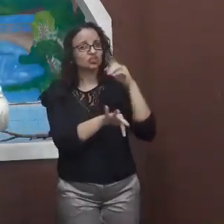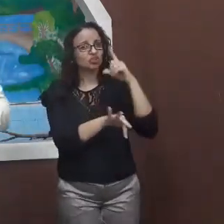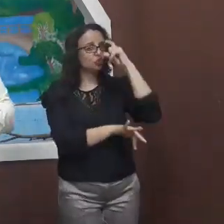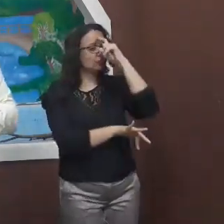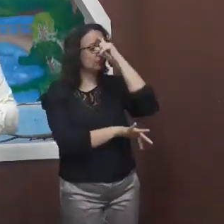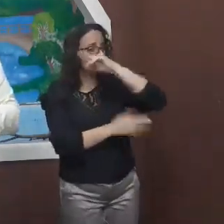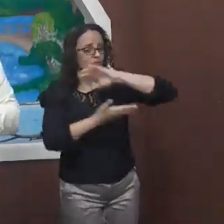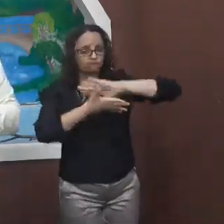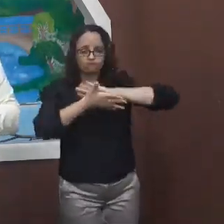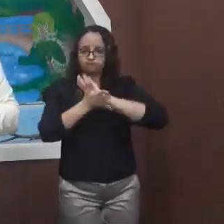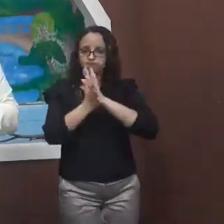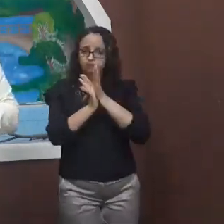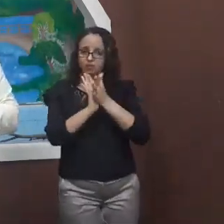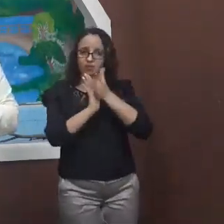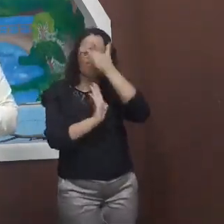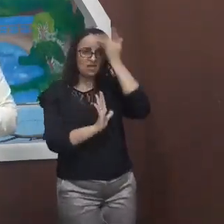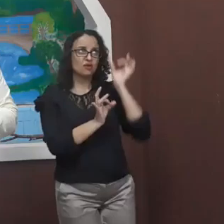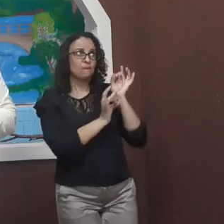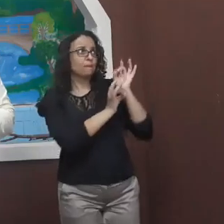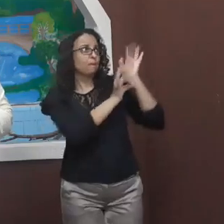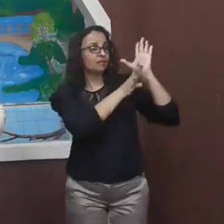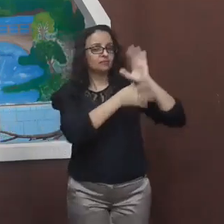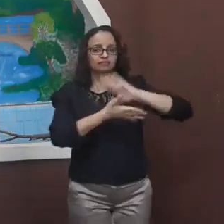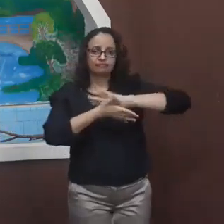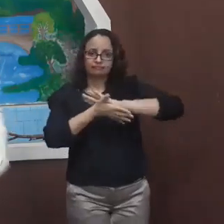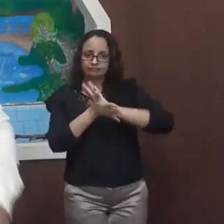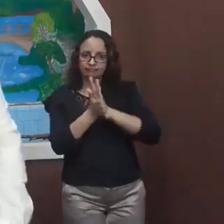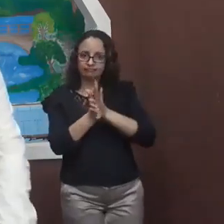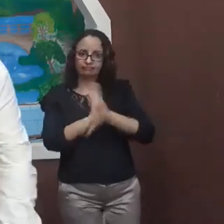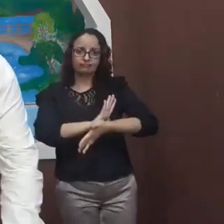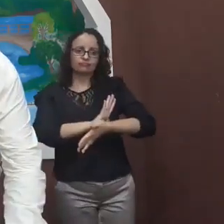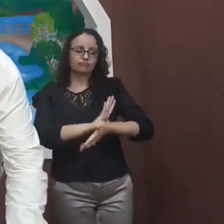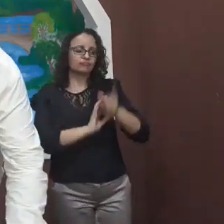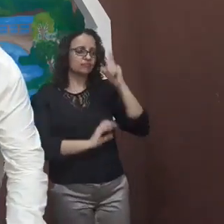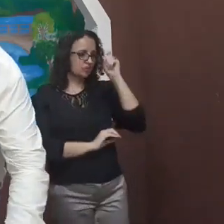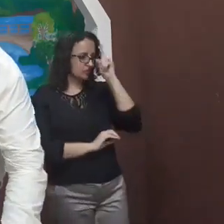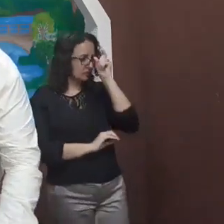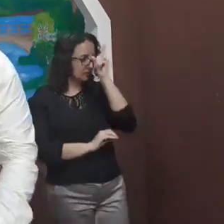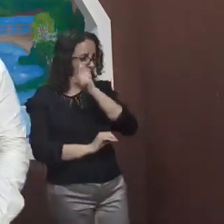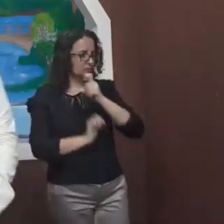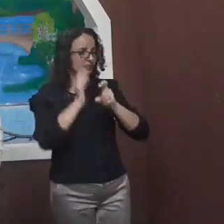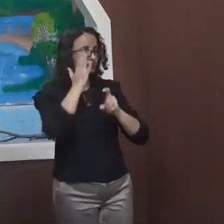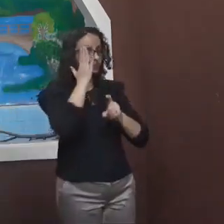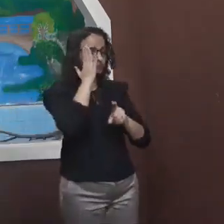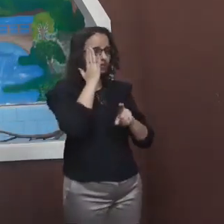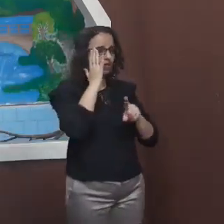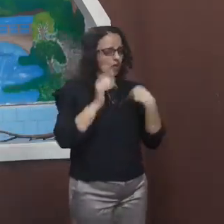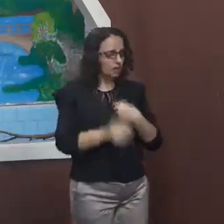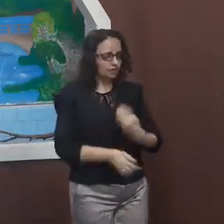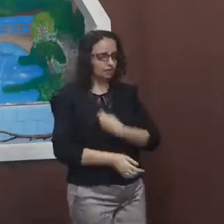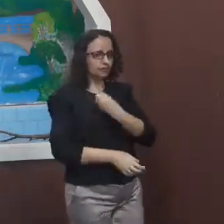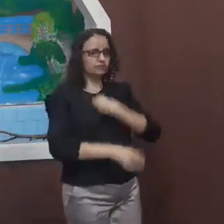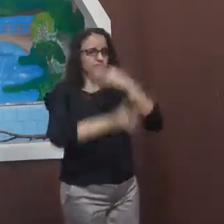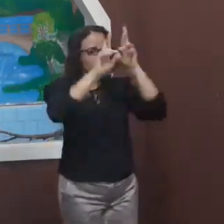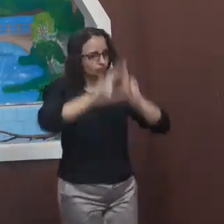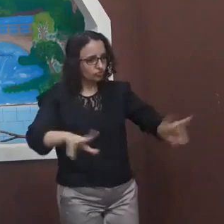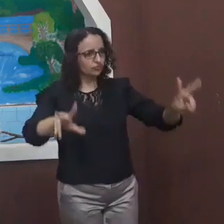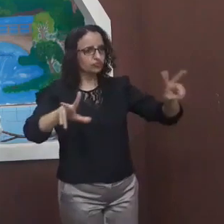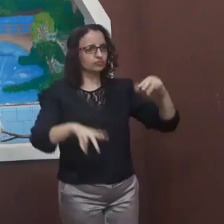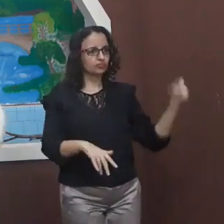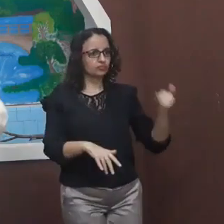ruína. É ruína. Nós podemos ter uma vida diferente. O processo da gestação